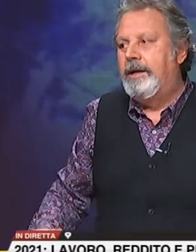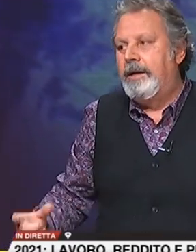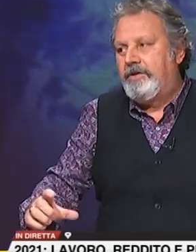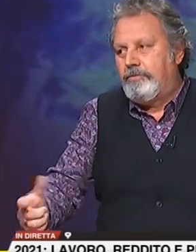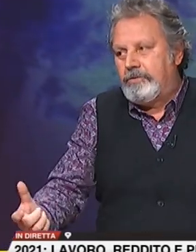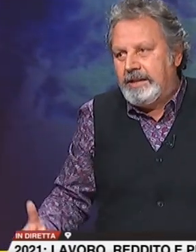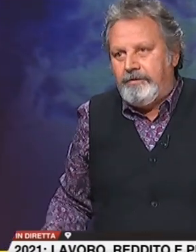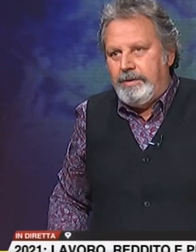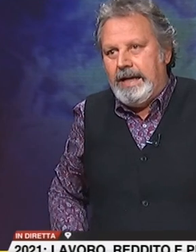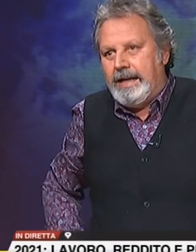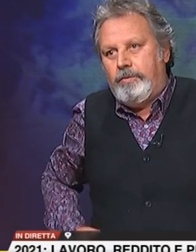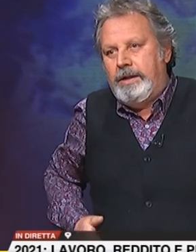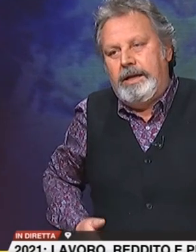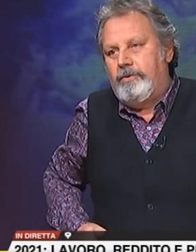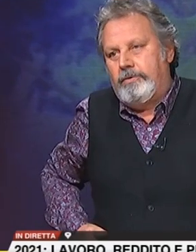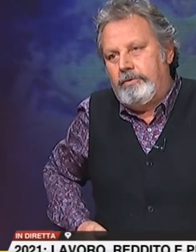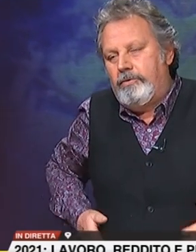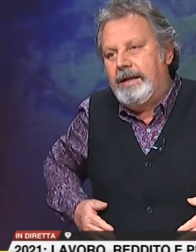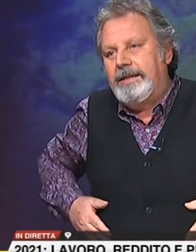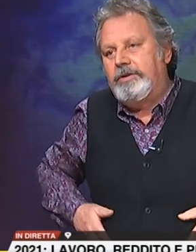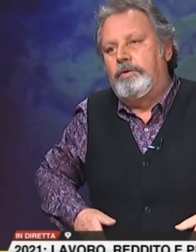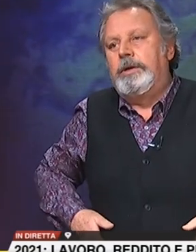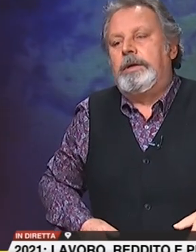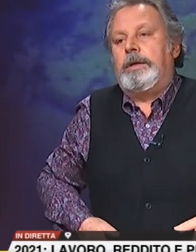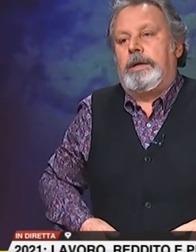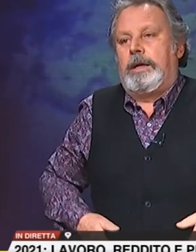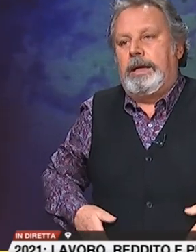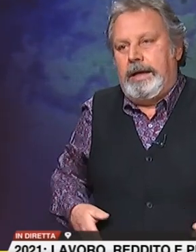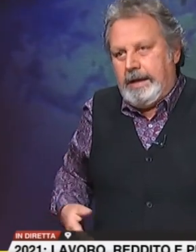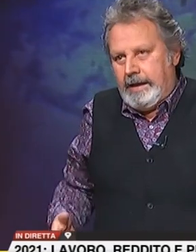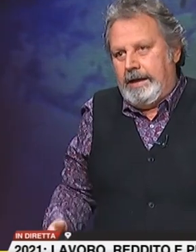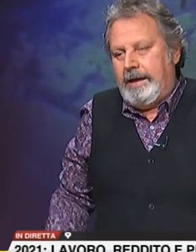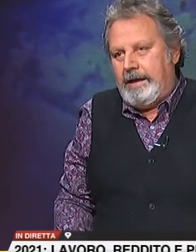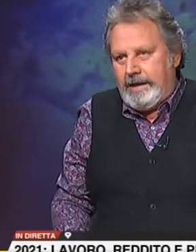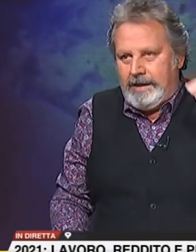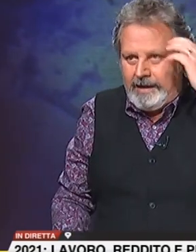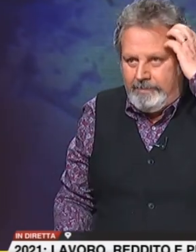perché c'è il quoziente familiare, quindi non ha diritto.